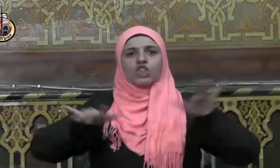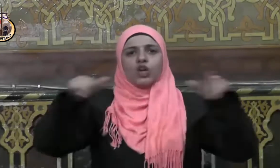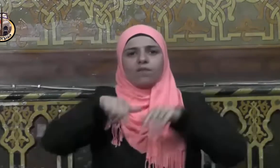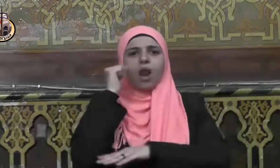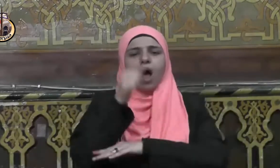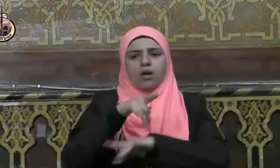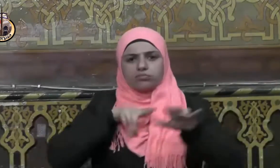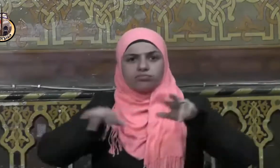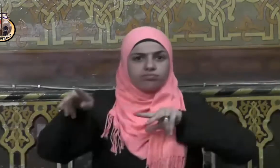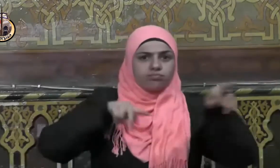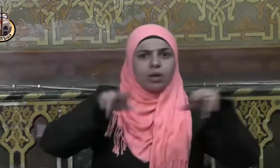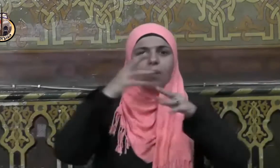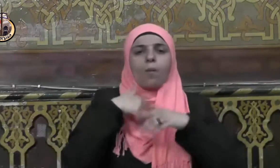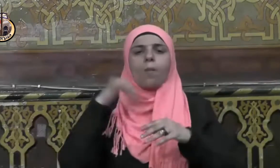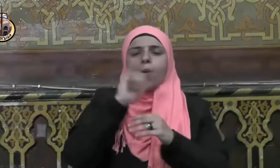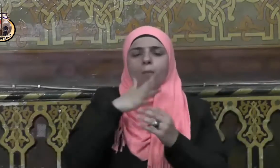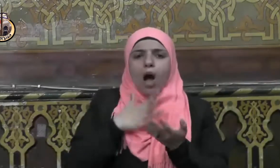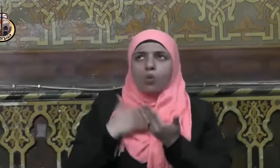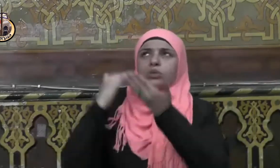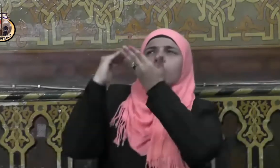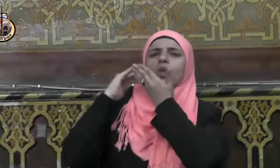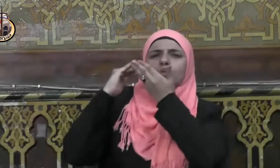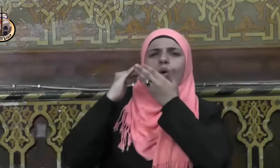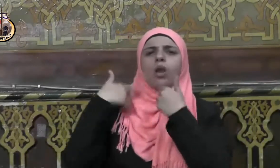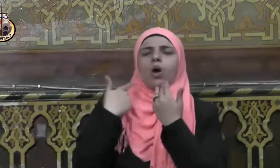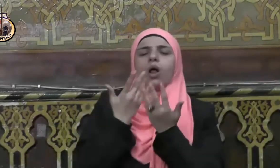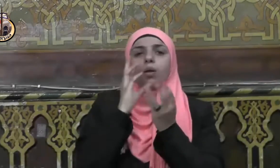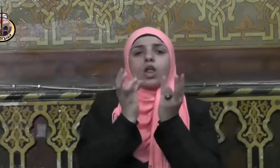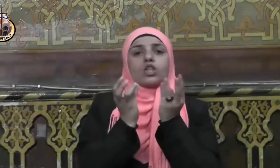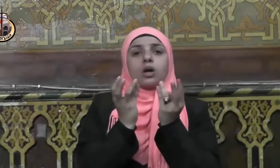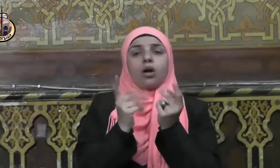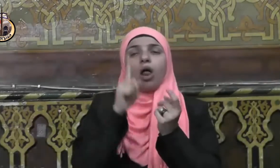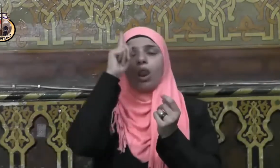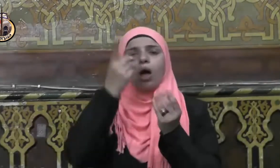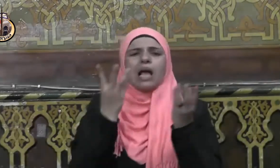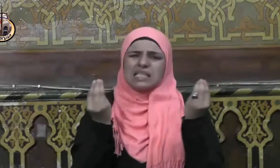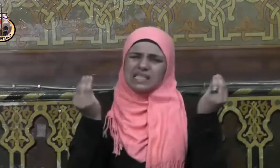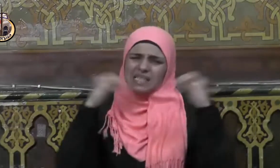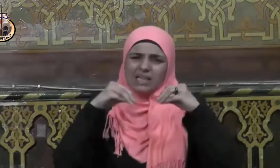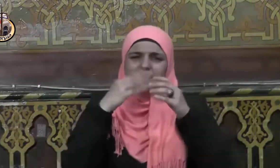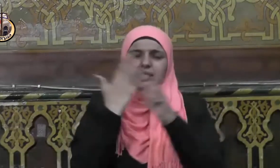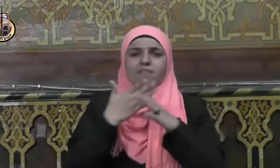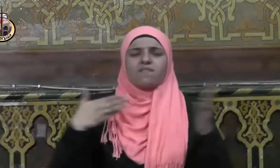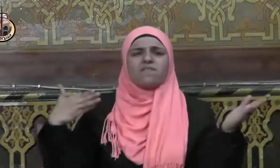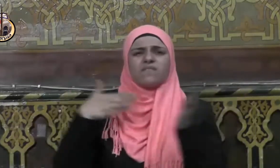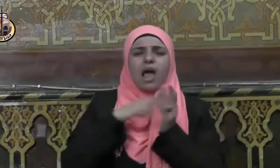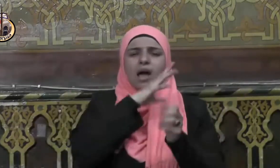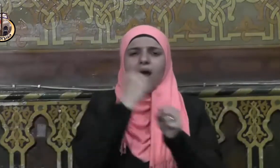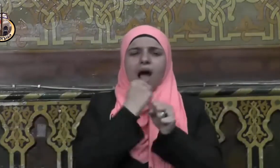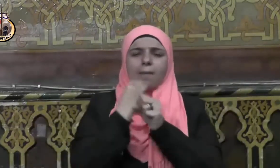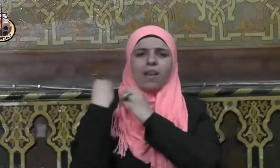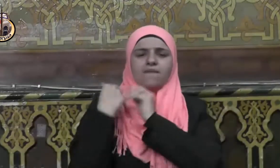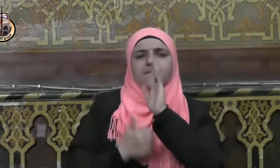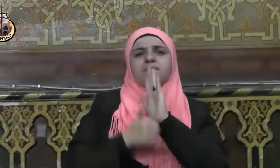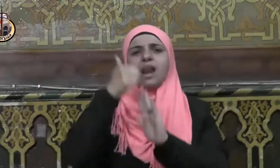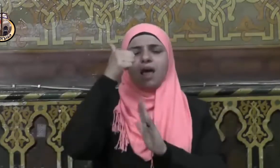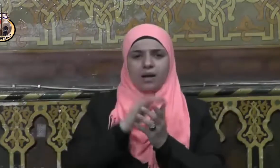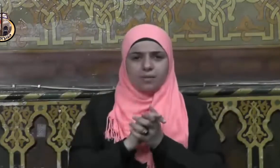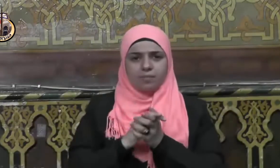وابتغوا من فضل الله واذكروا الله كثيرا لعلكم تفلحون. وإذا رأوا تجارة